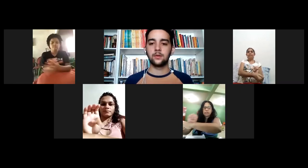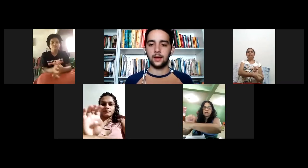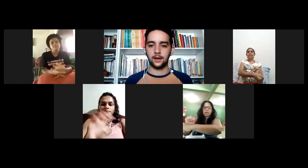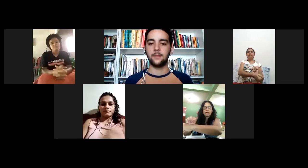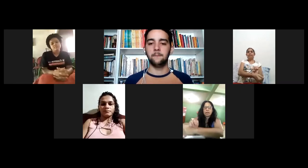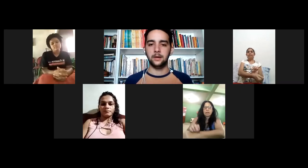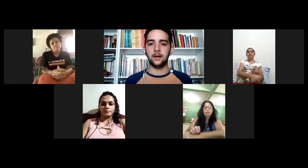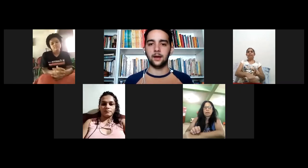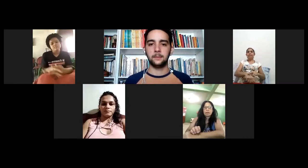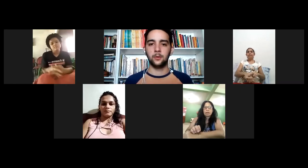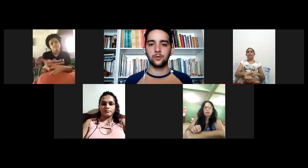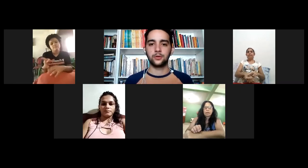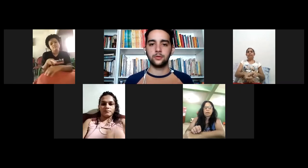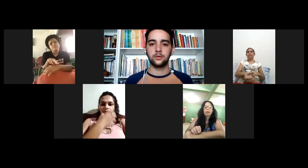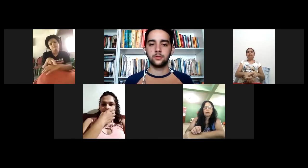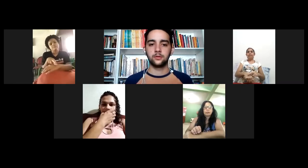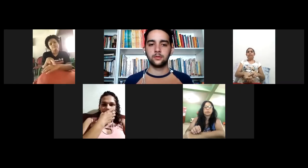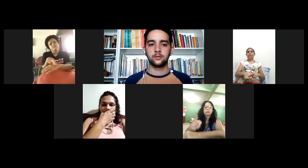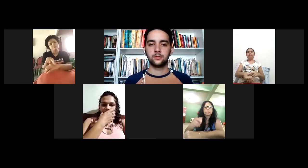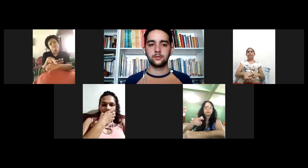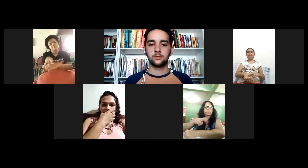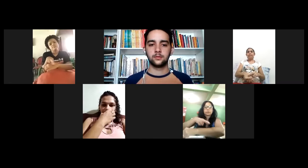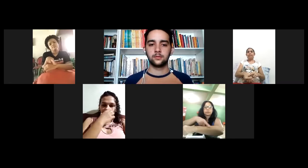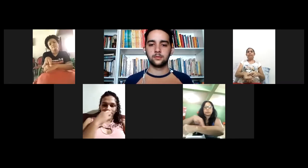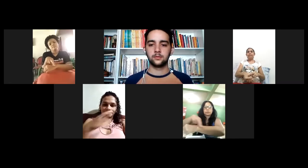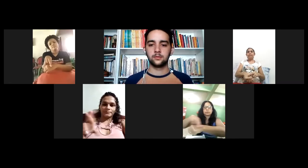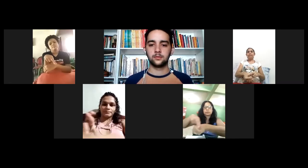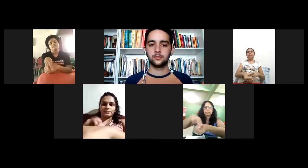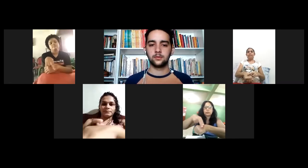roxo, BE, roxo,